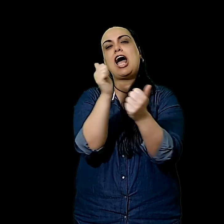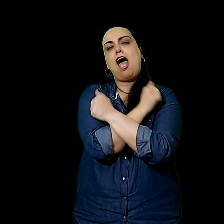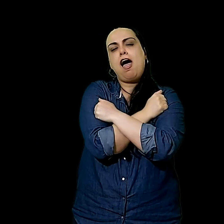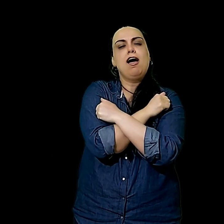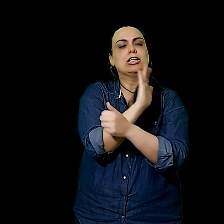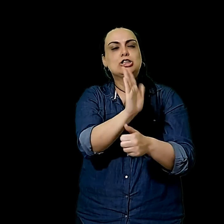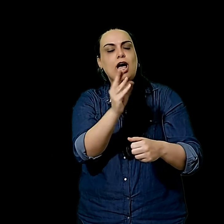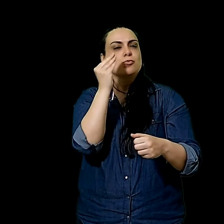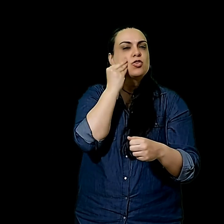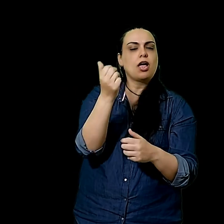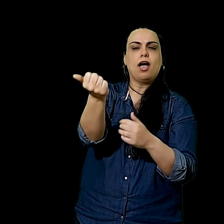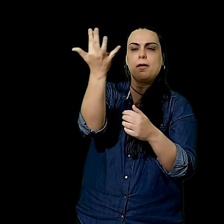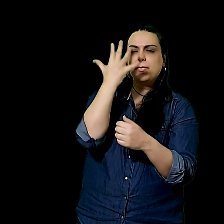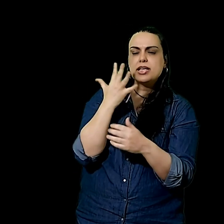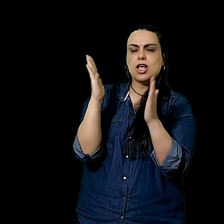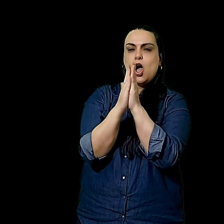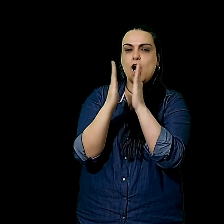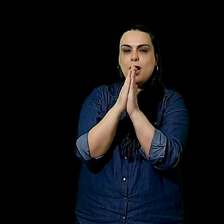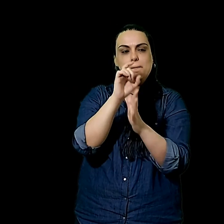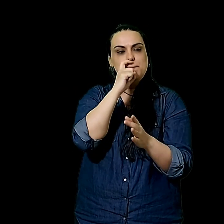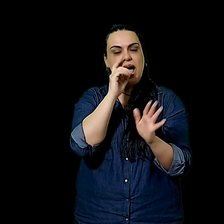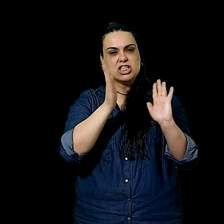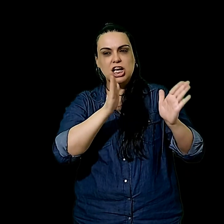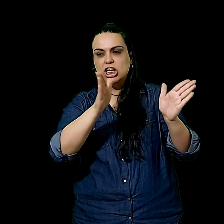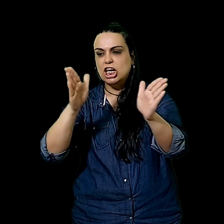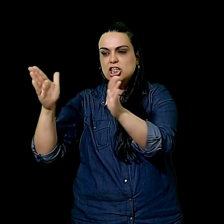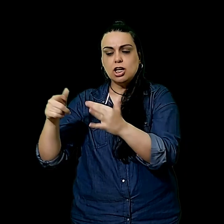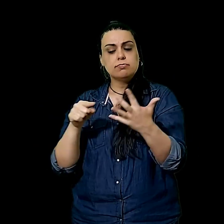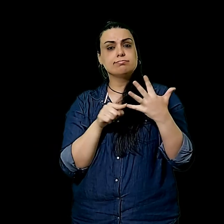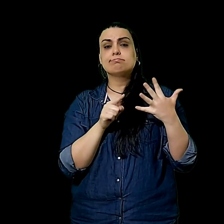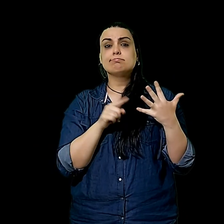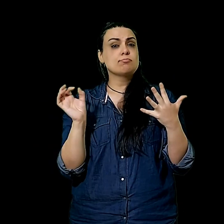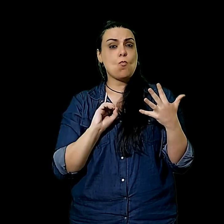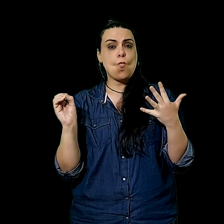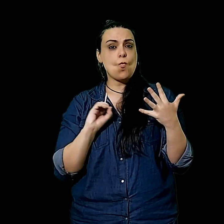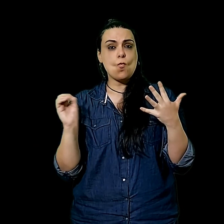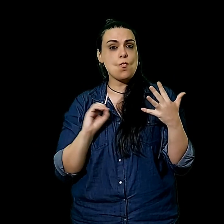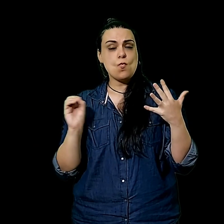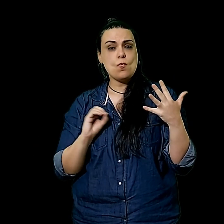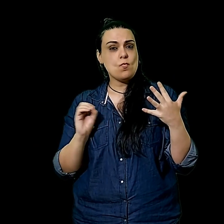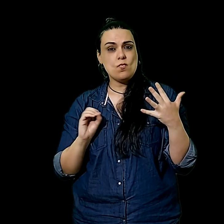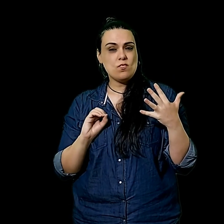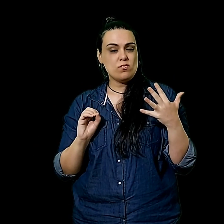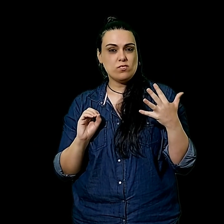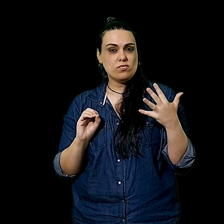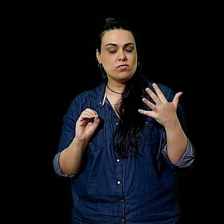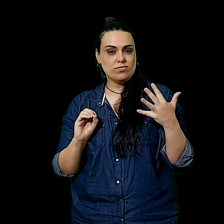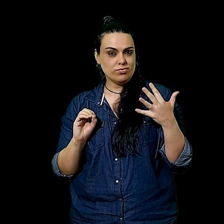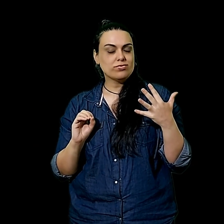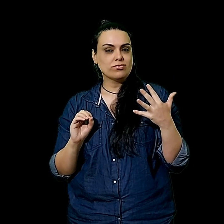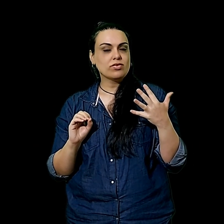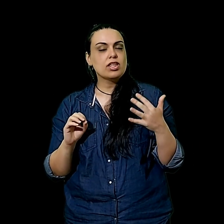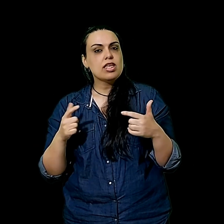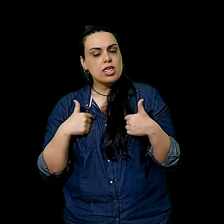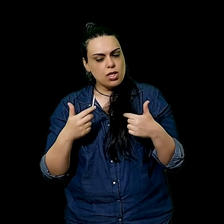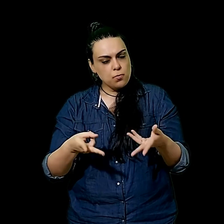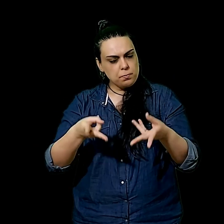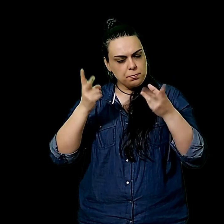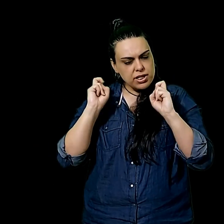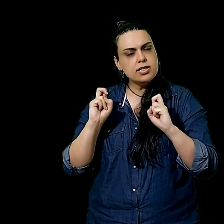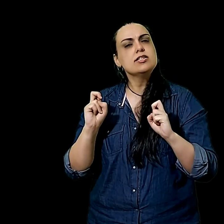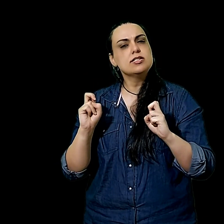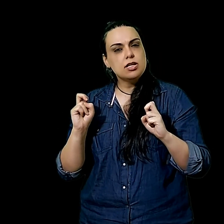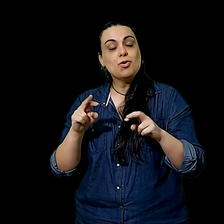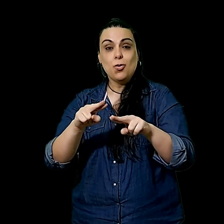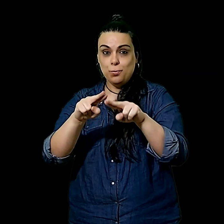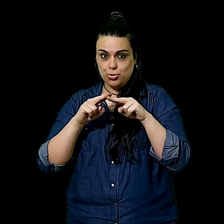despedir, de assim receber uma bênção direta, né? E ela, na ocasião, não. E isso me chama a atenção até hoje, e